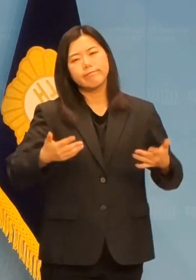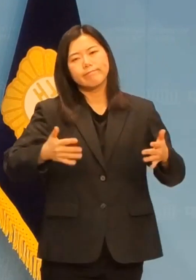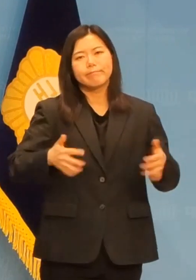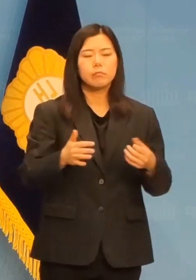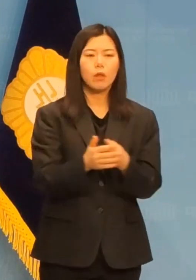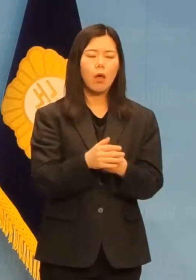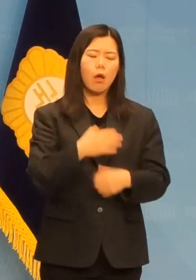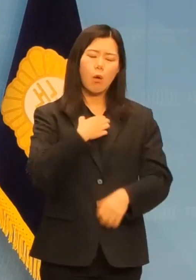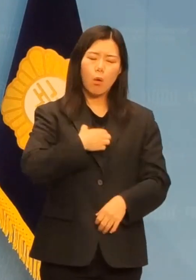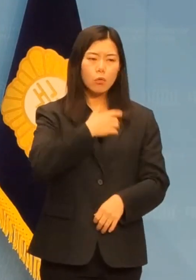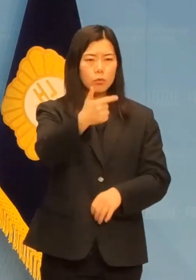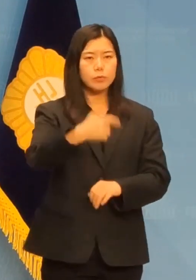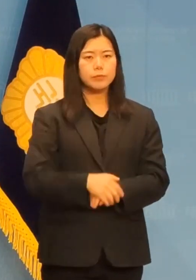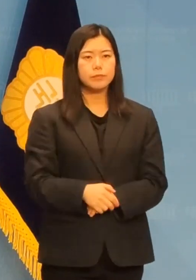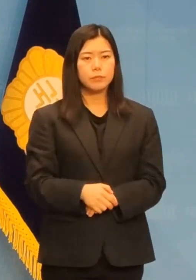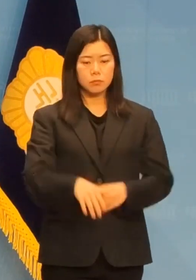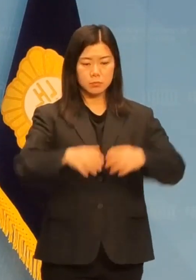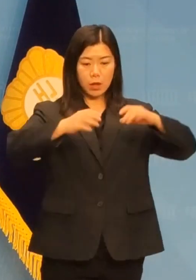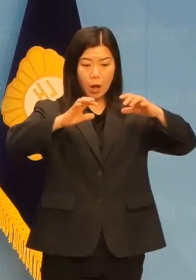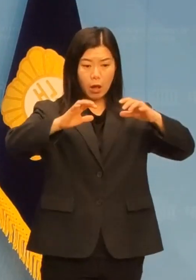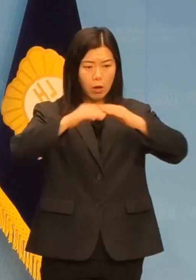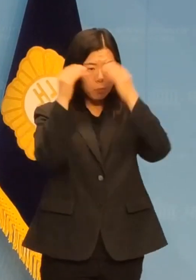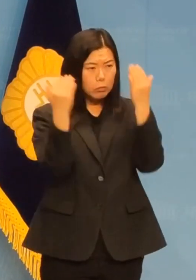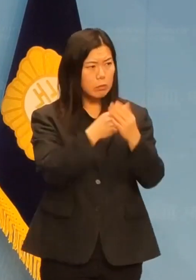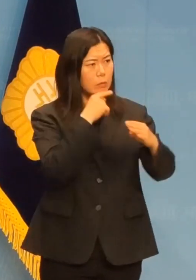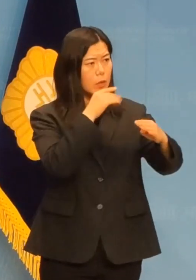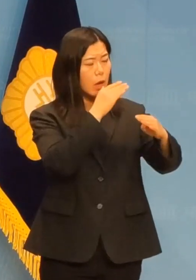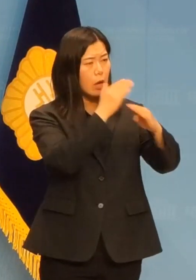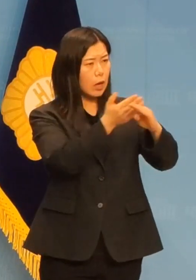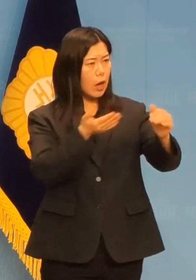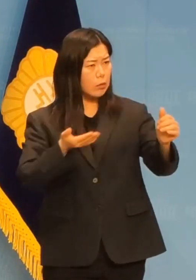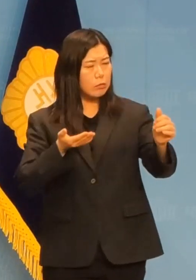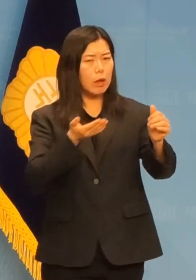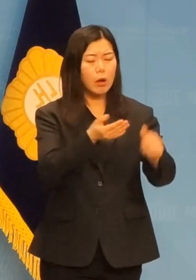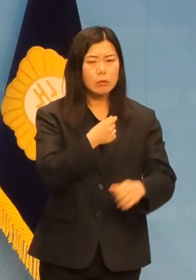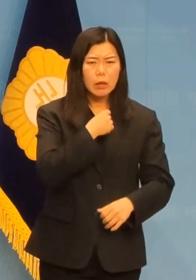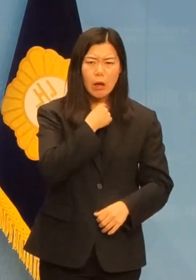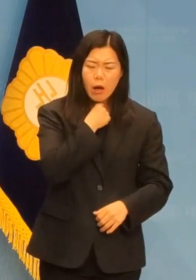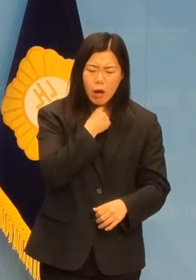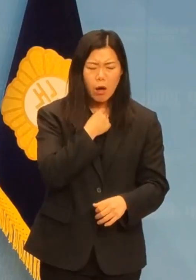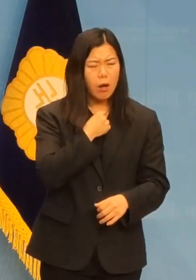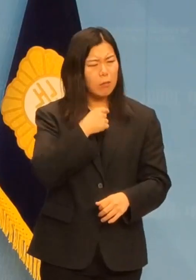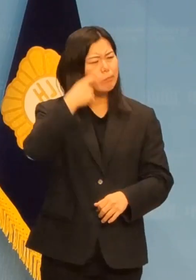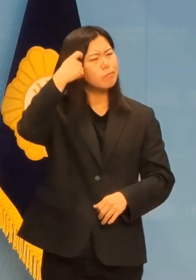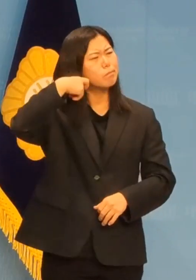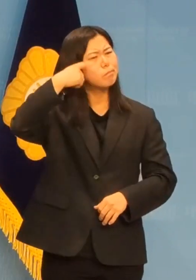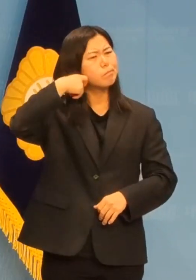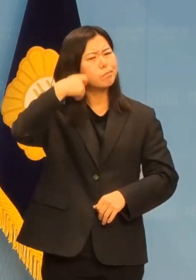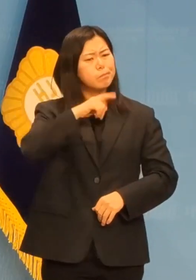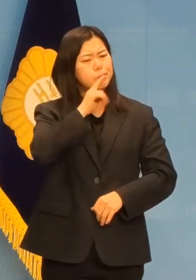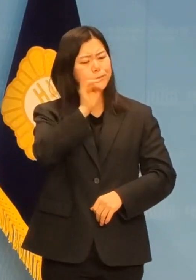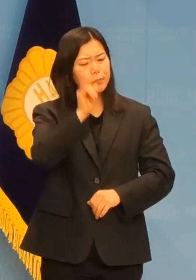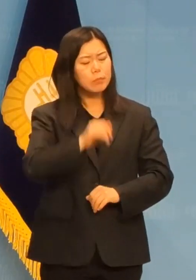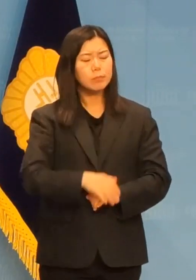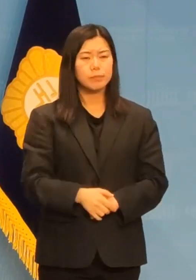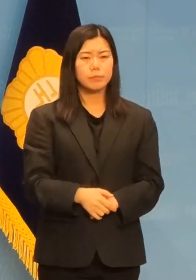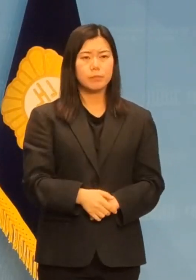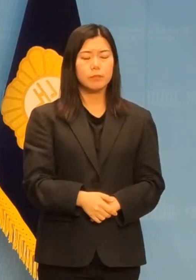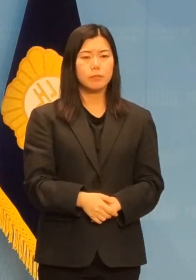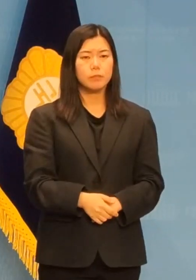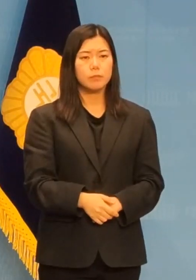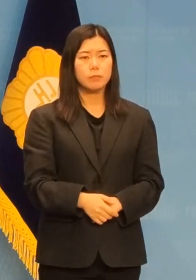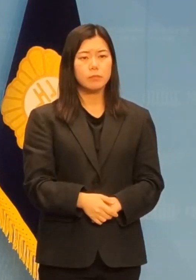있습니다. 나라를 통째로 북한에 갖다 바치려는 수작 아니냐는 세간의 말까지 나오는